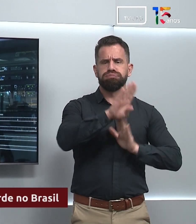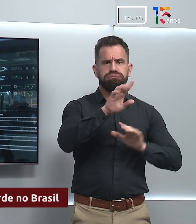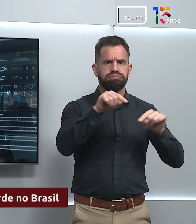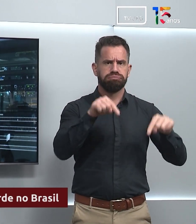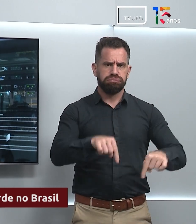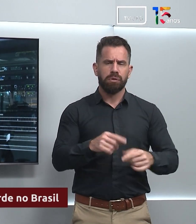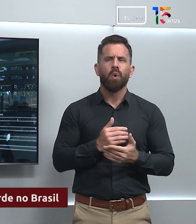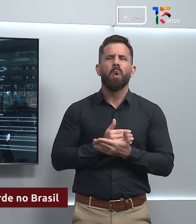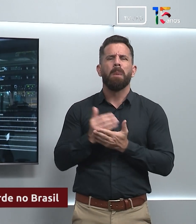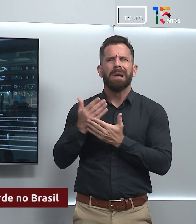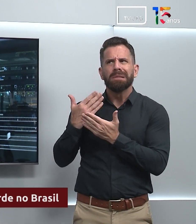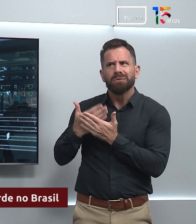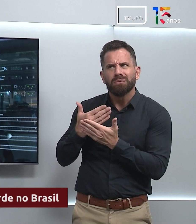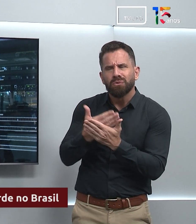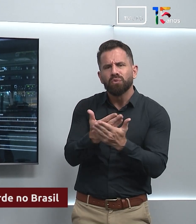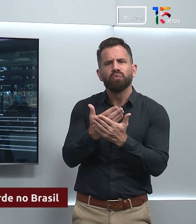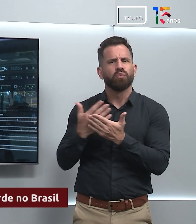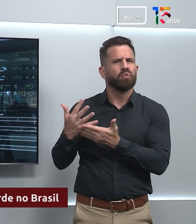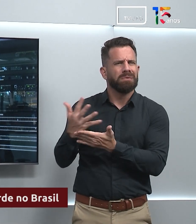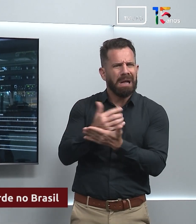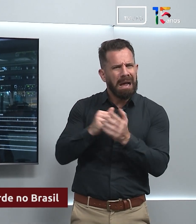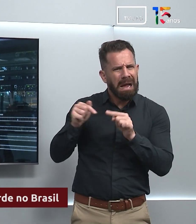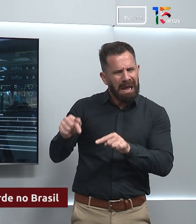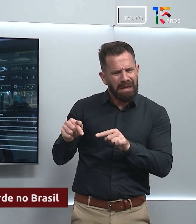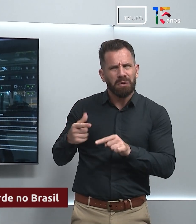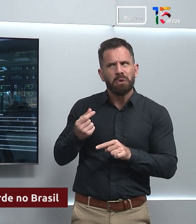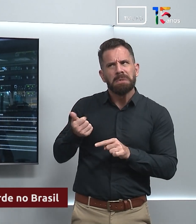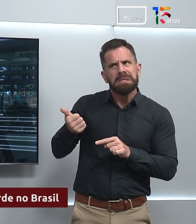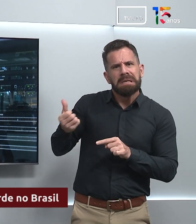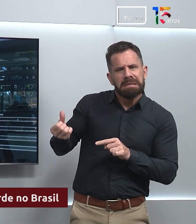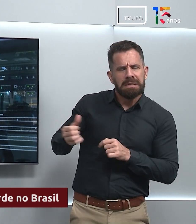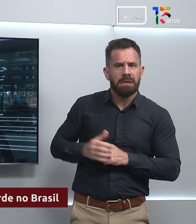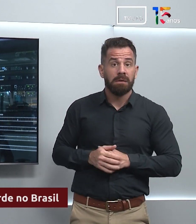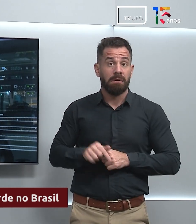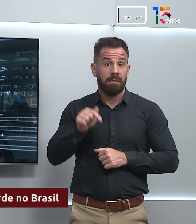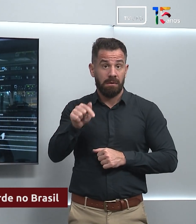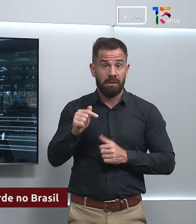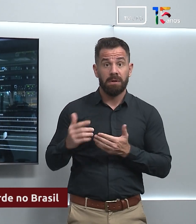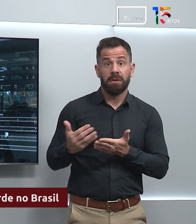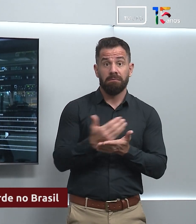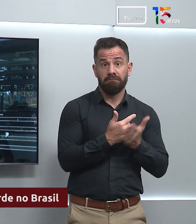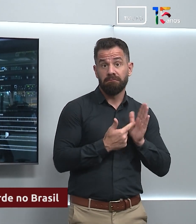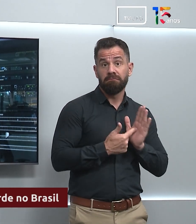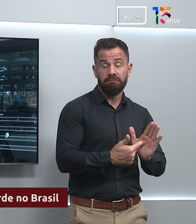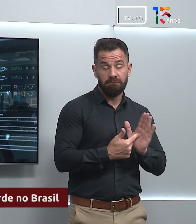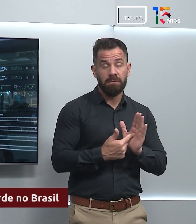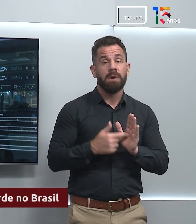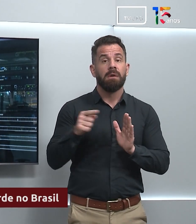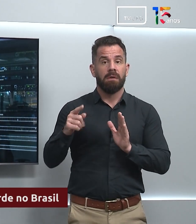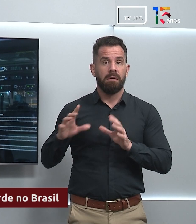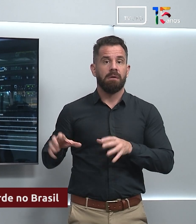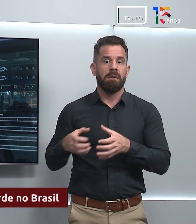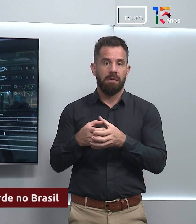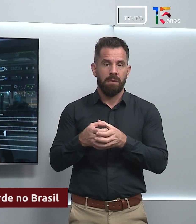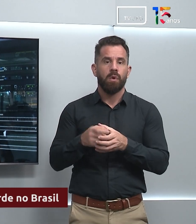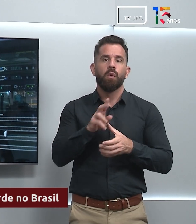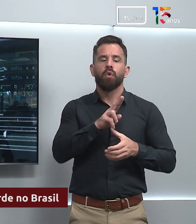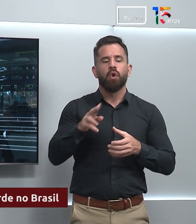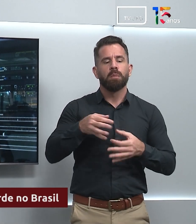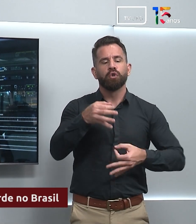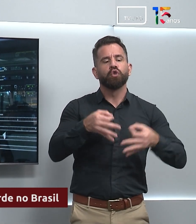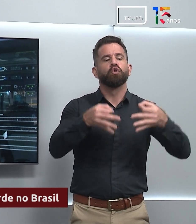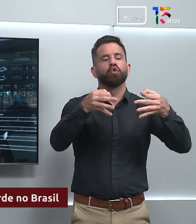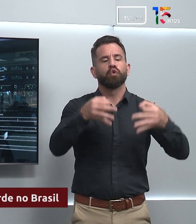2016. Esses dados foram divulgados por 2 organizações mundiais, que são elas, Justiça Global